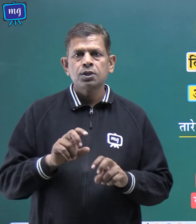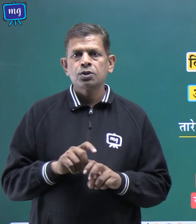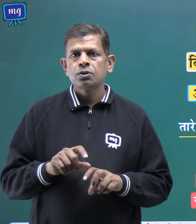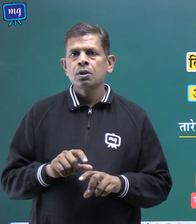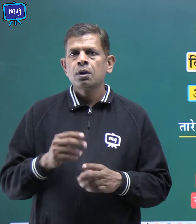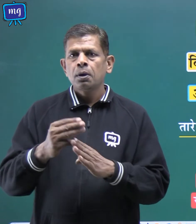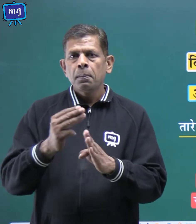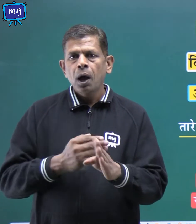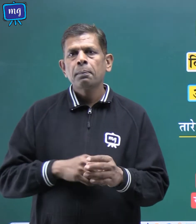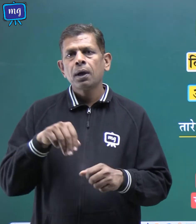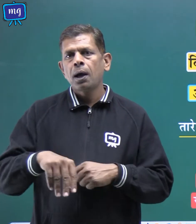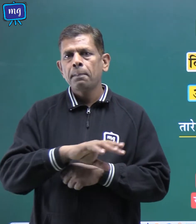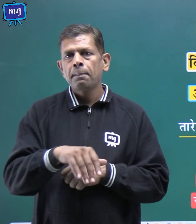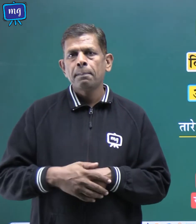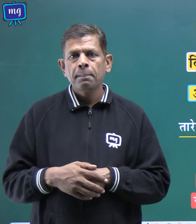हम